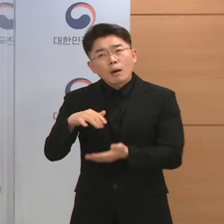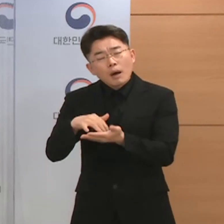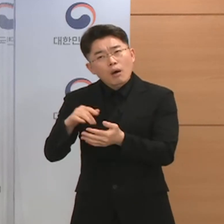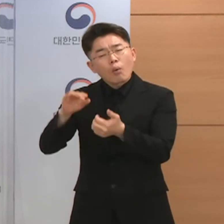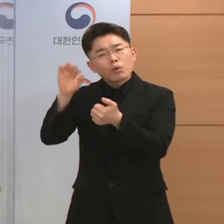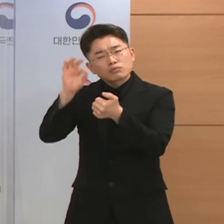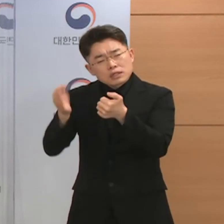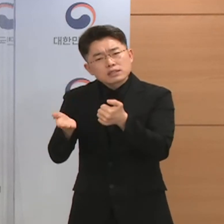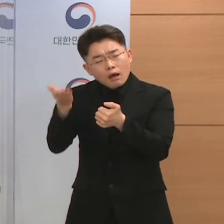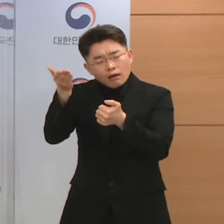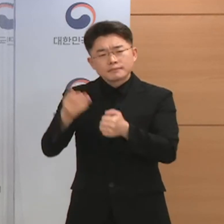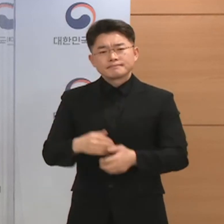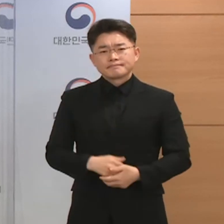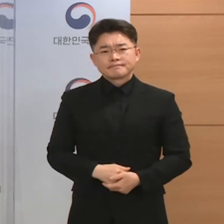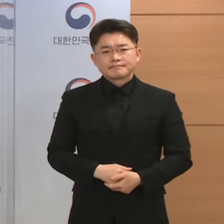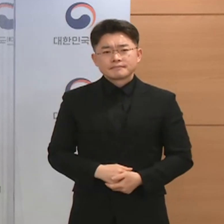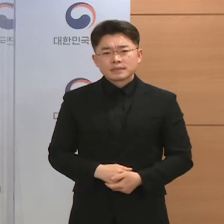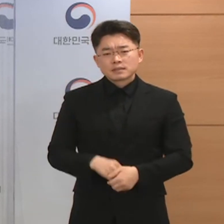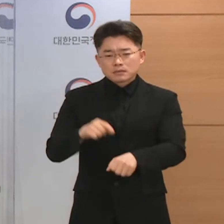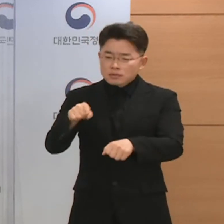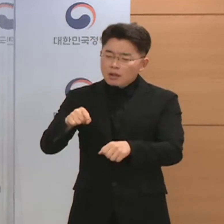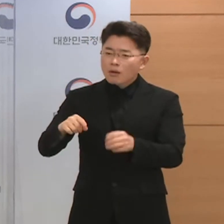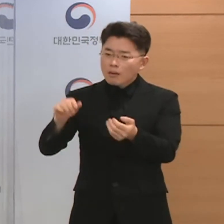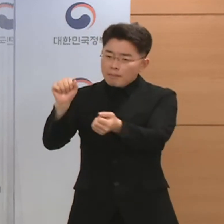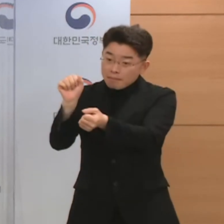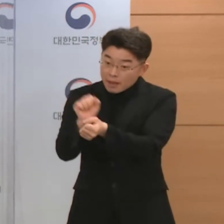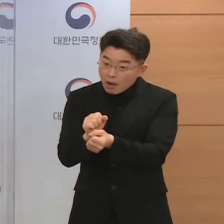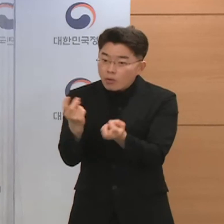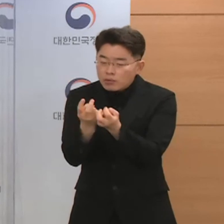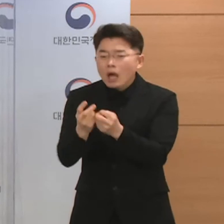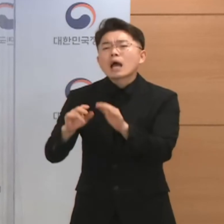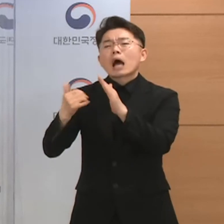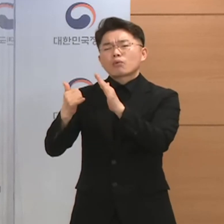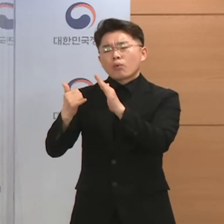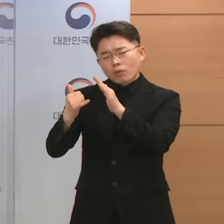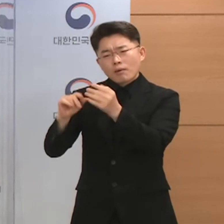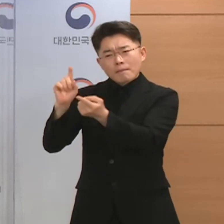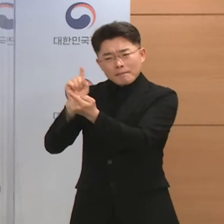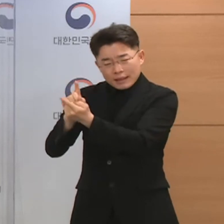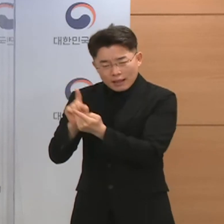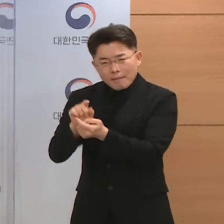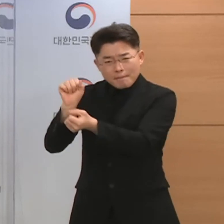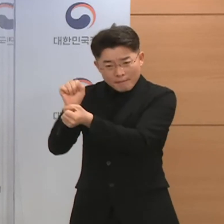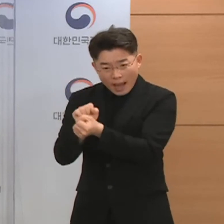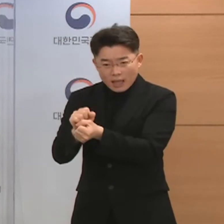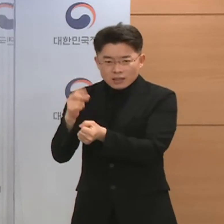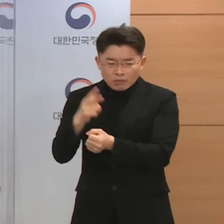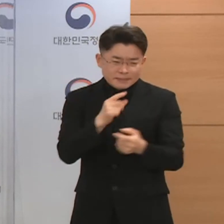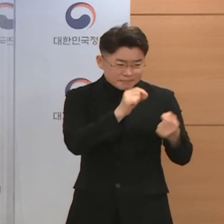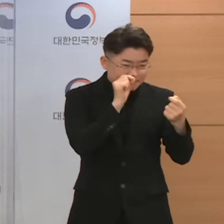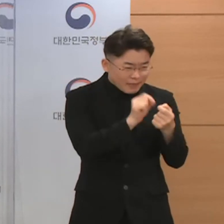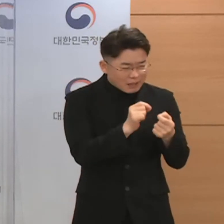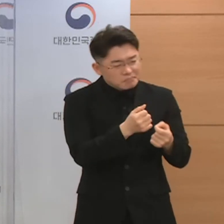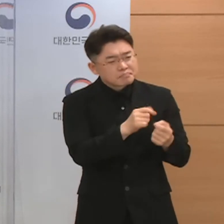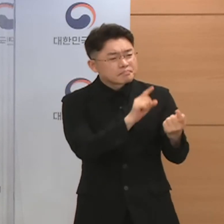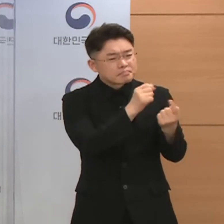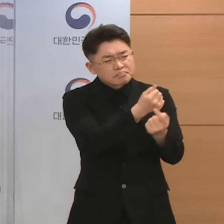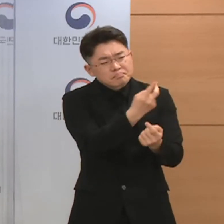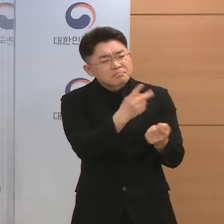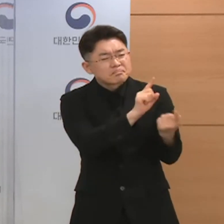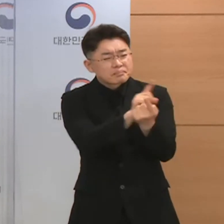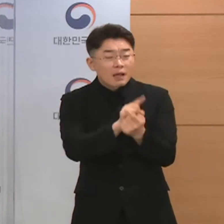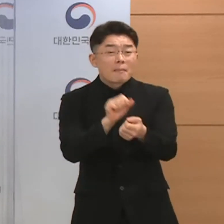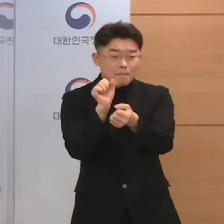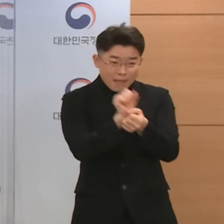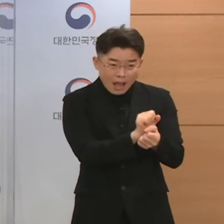지금 질의를 주신 대로 가족 모임이라든지 가족 간 만남이나 지인 간 만남이나 혹은 우연한 만남에 의한